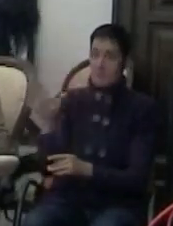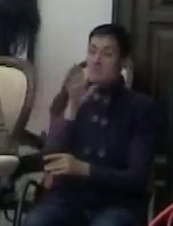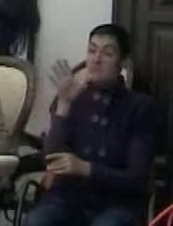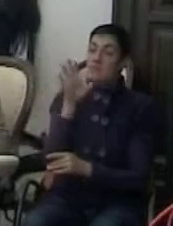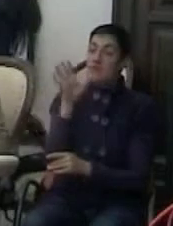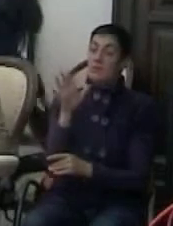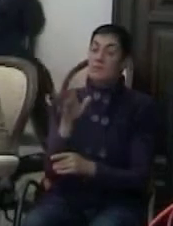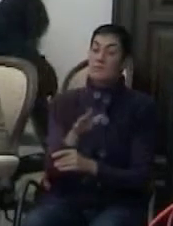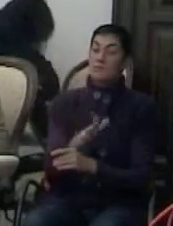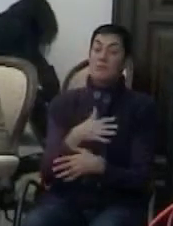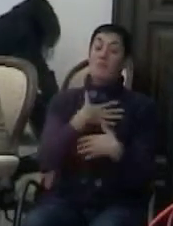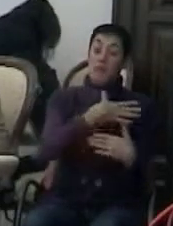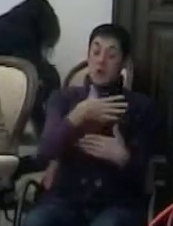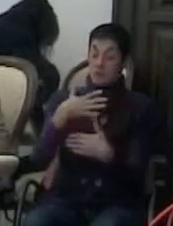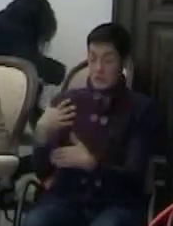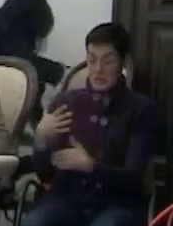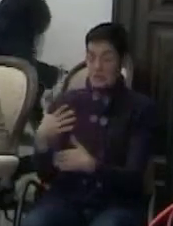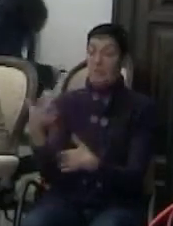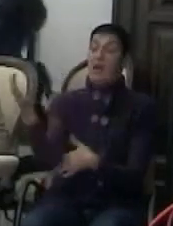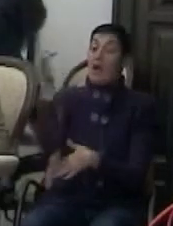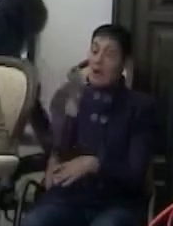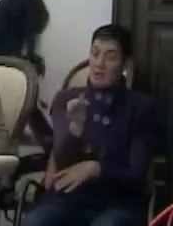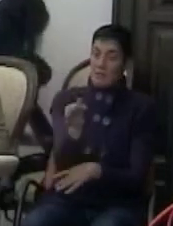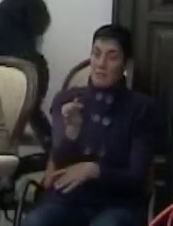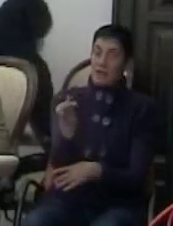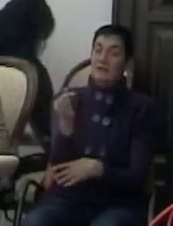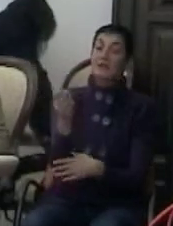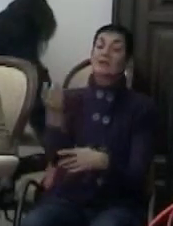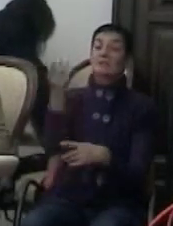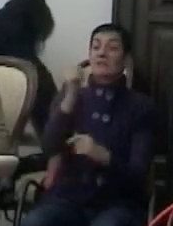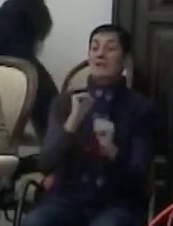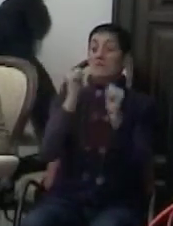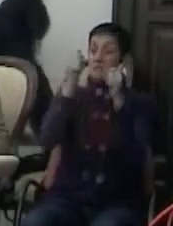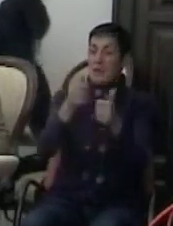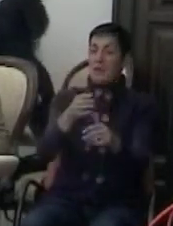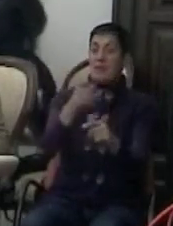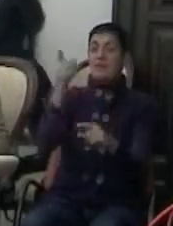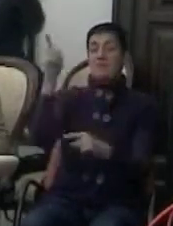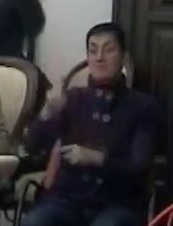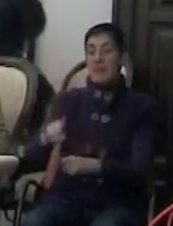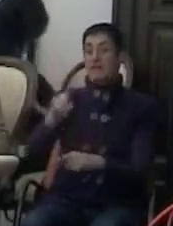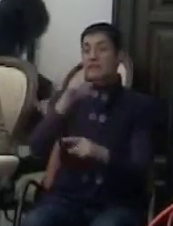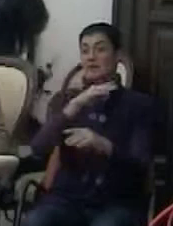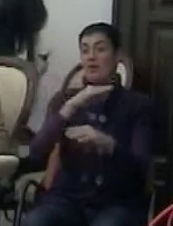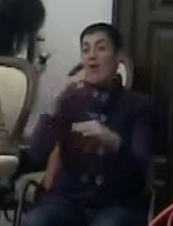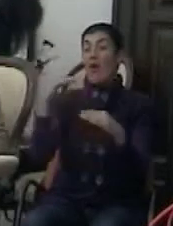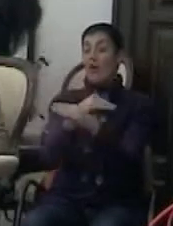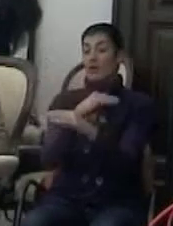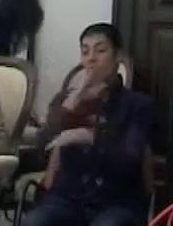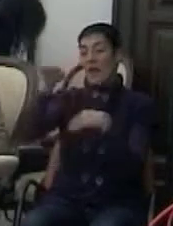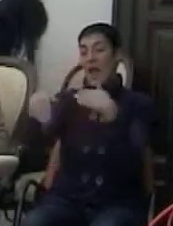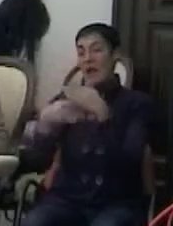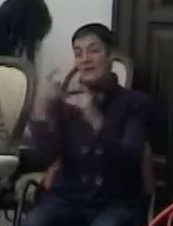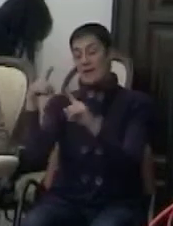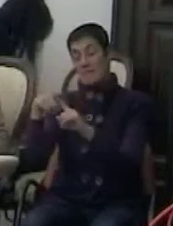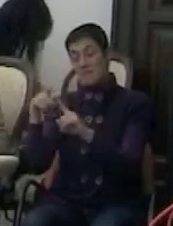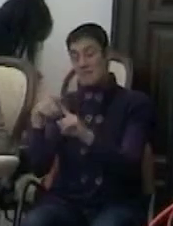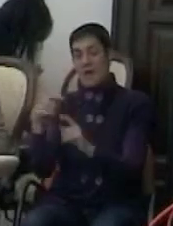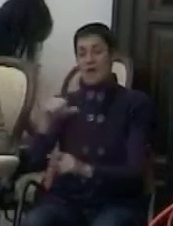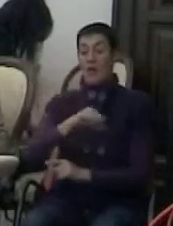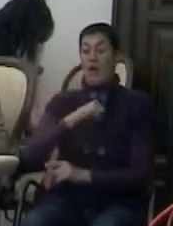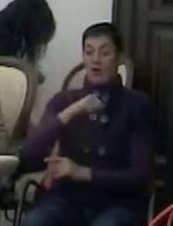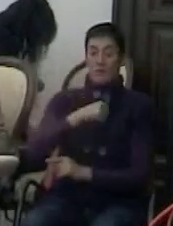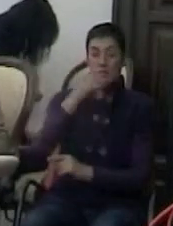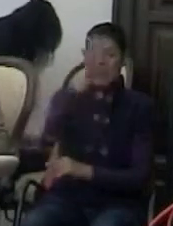porque aparte que son voluntarios, se tiran desde el mes de octubre hasta el mes de mayo en distintos hospitales,